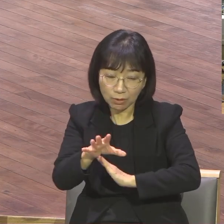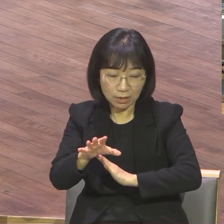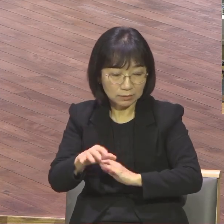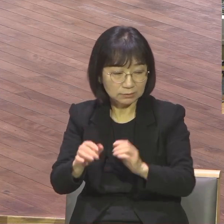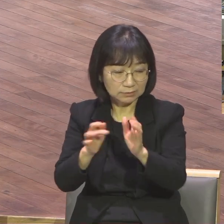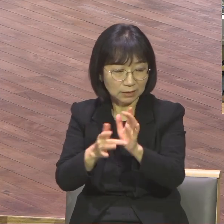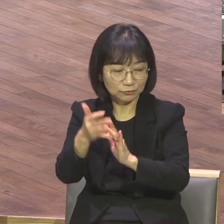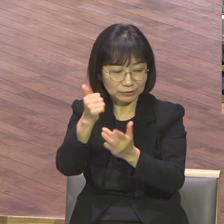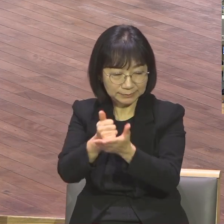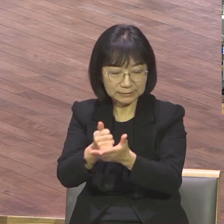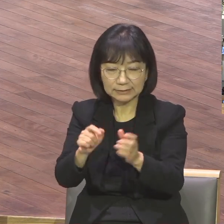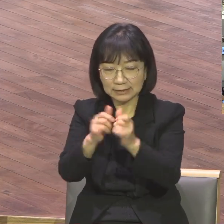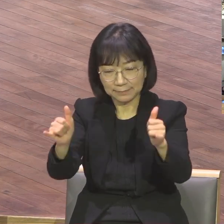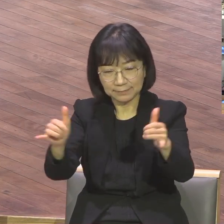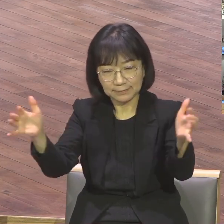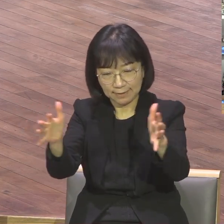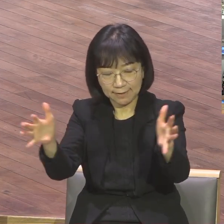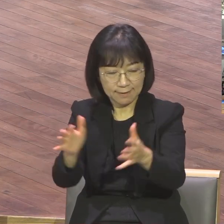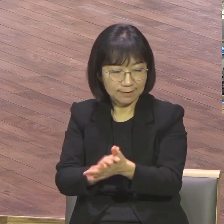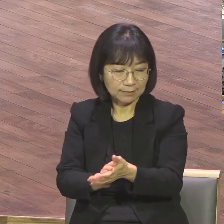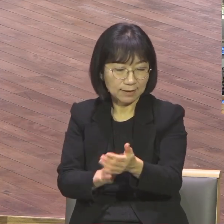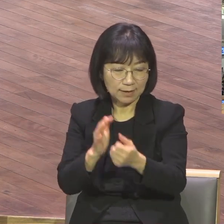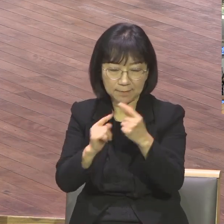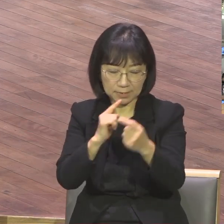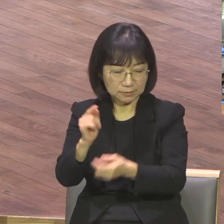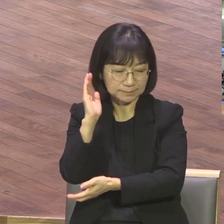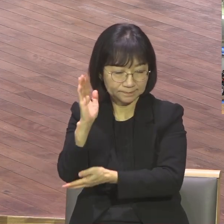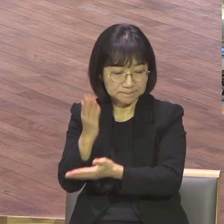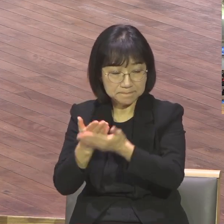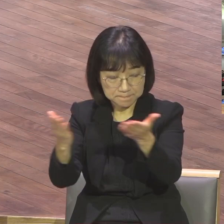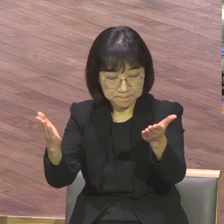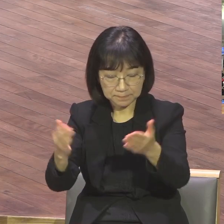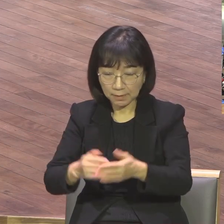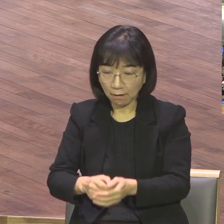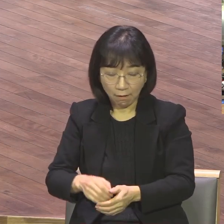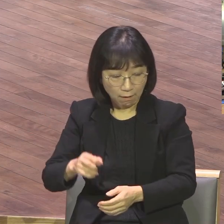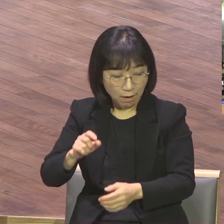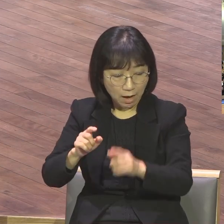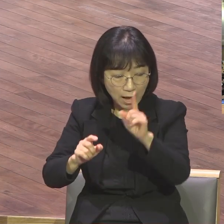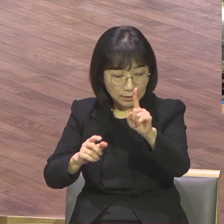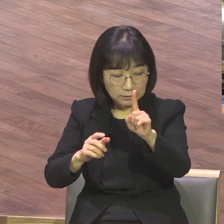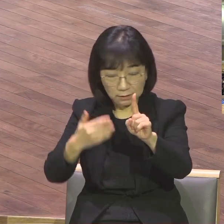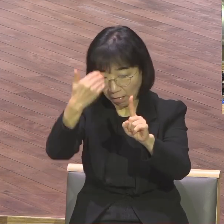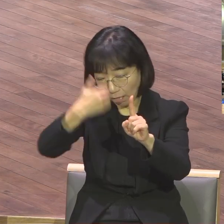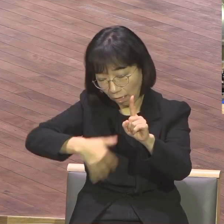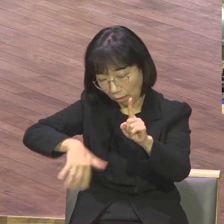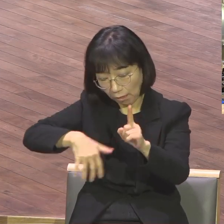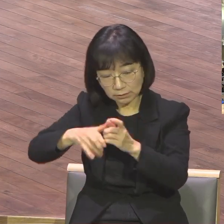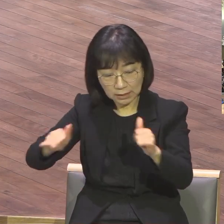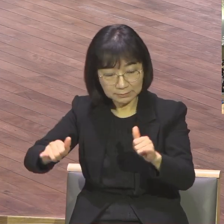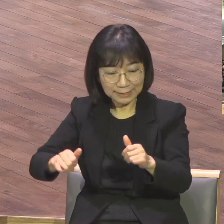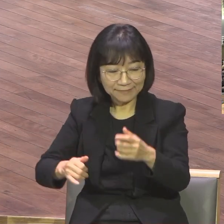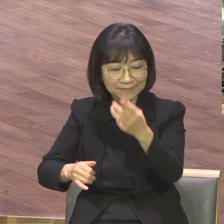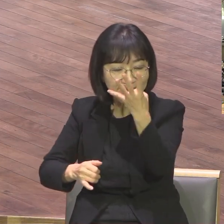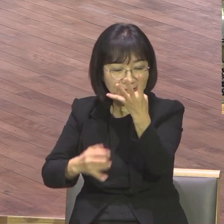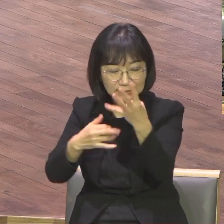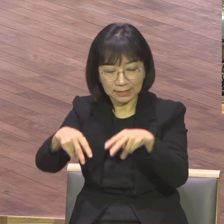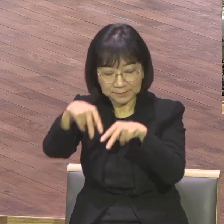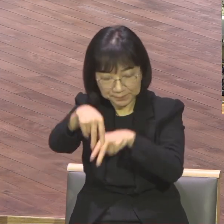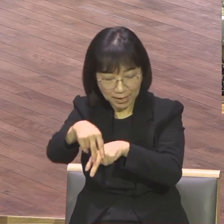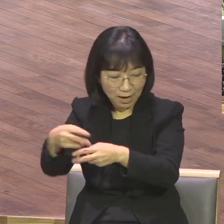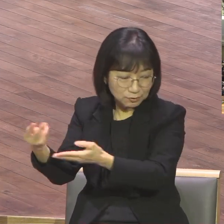되었는데 예수께서 그들에게 돌을 말씀하시더니 사람들이 한 중풍병자를 내 사람에게 메워가지고 예수께로